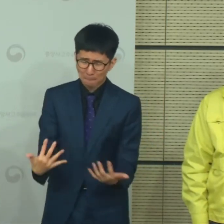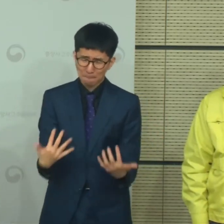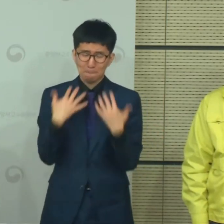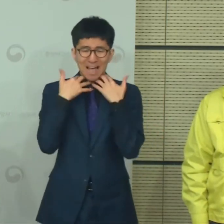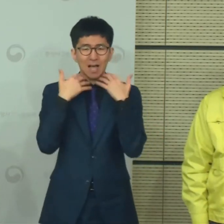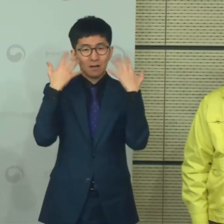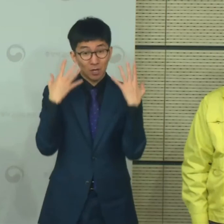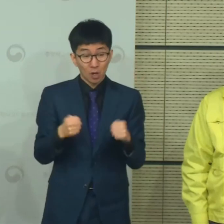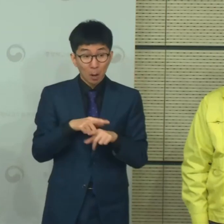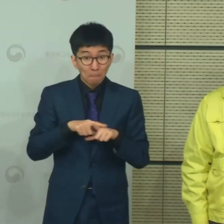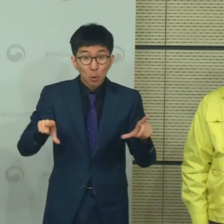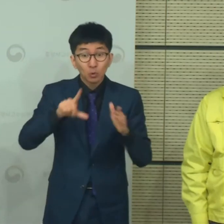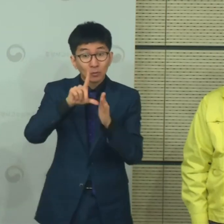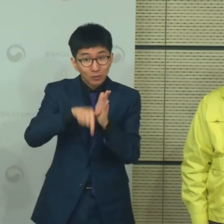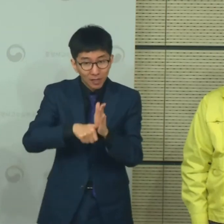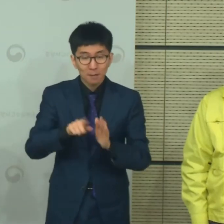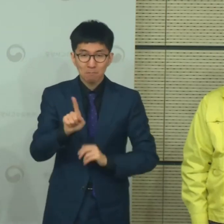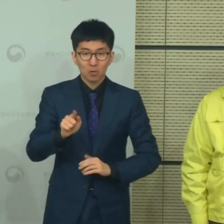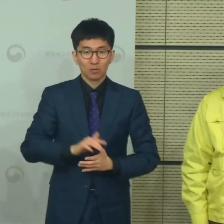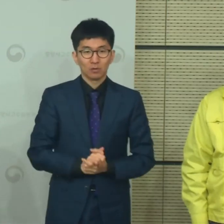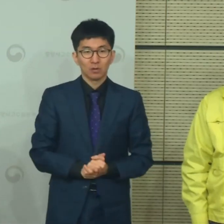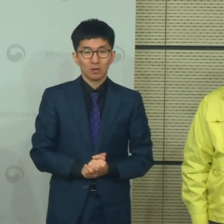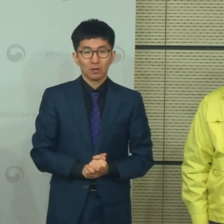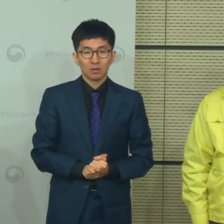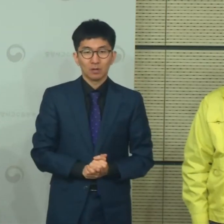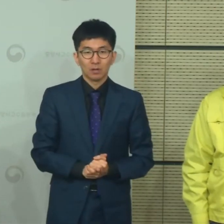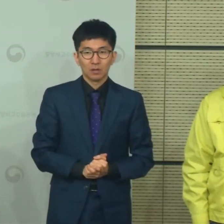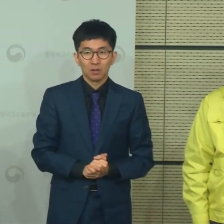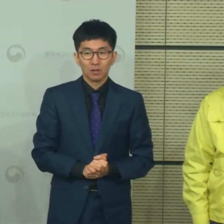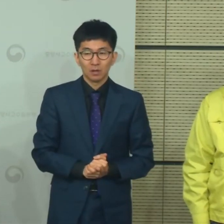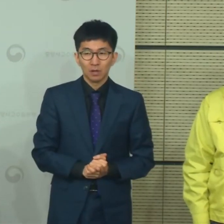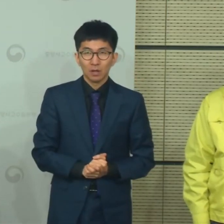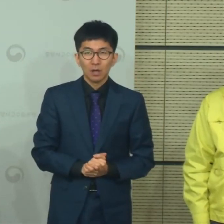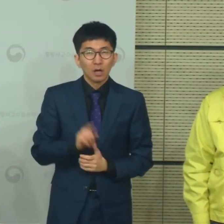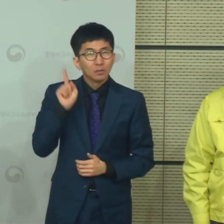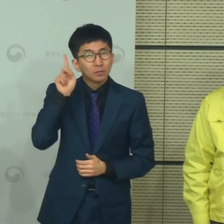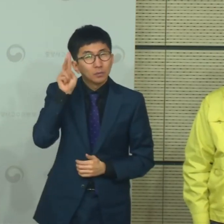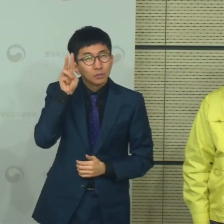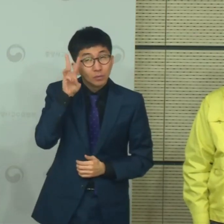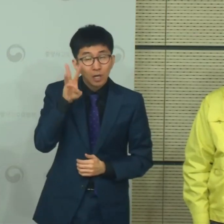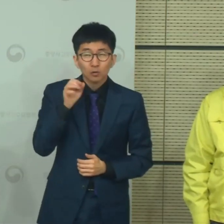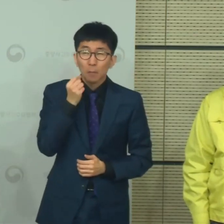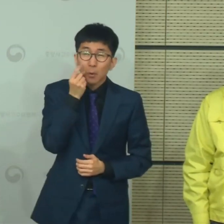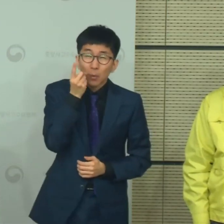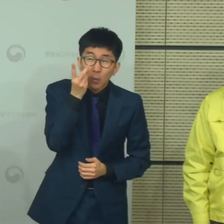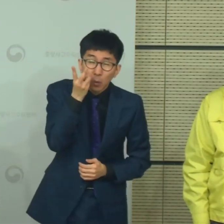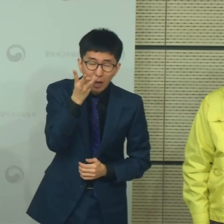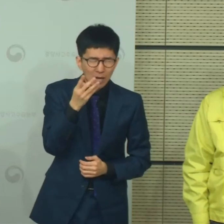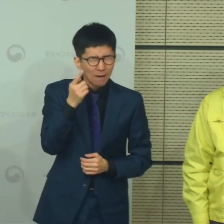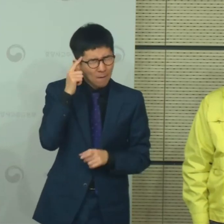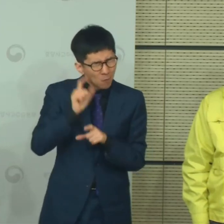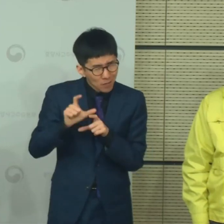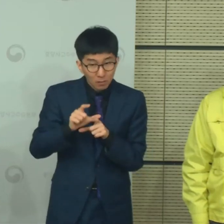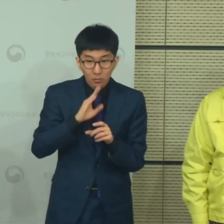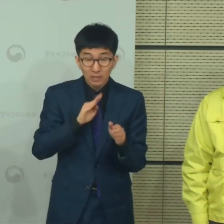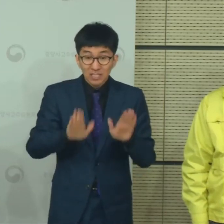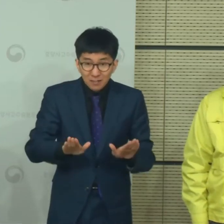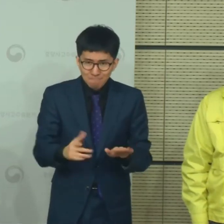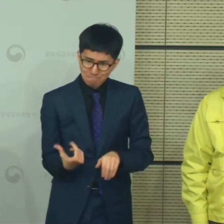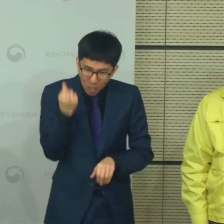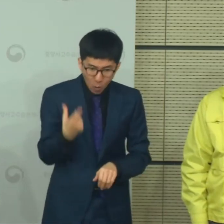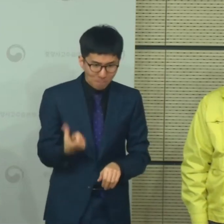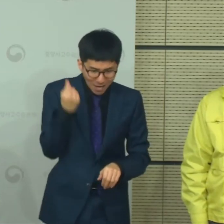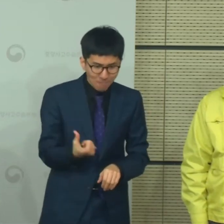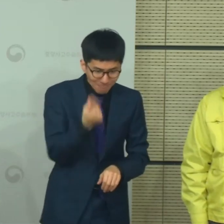뭐 평소 같으면 며칠 몇 달을 걸려서 할 결정을 불과 몇 분 내에 하는 경우도 요즘 굉장히 많습니다.